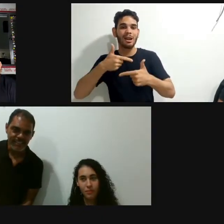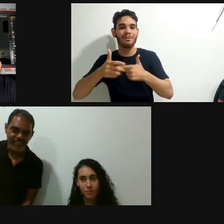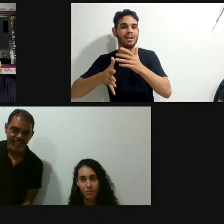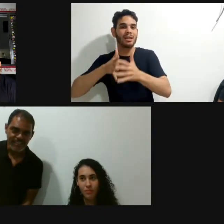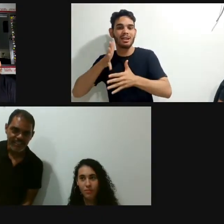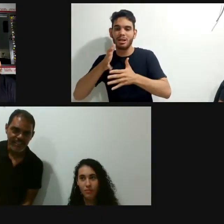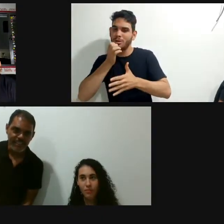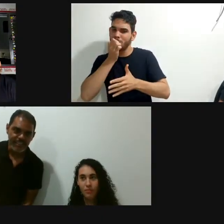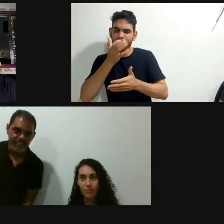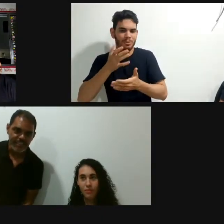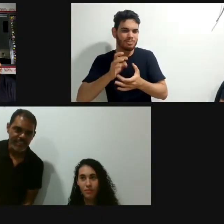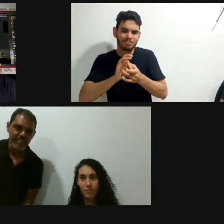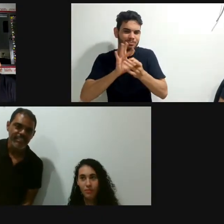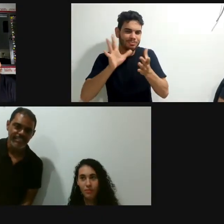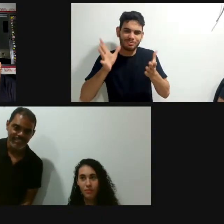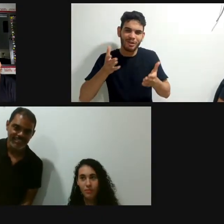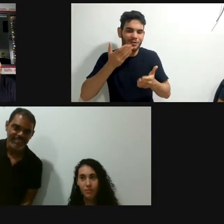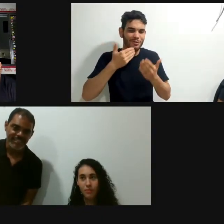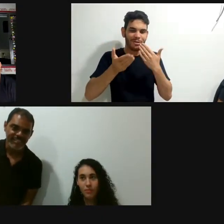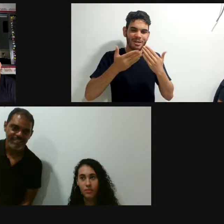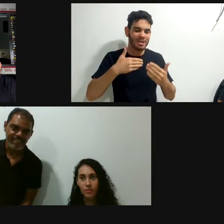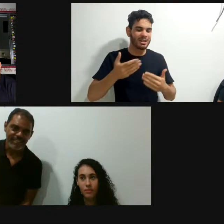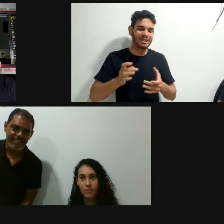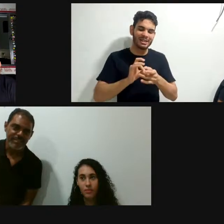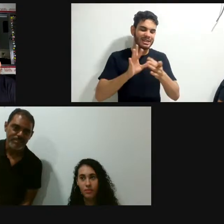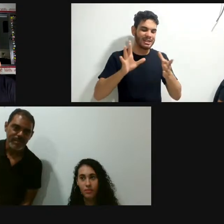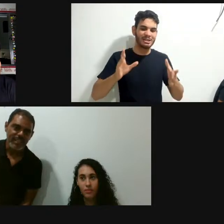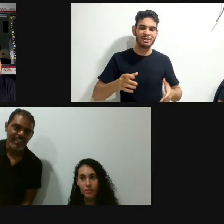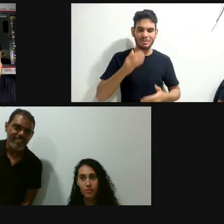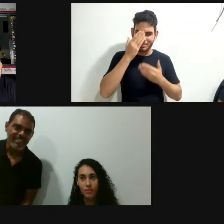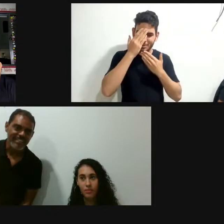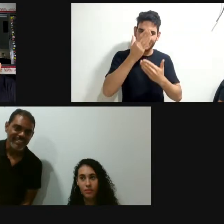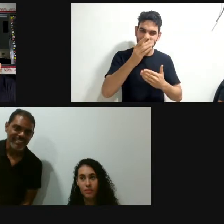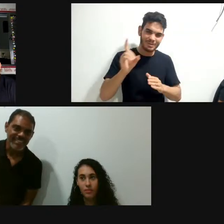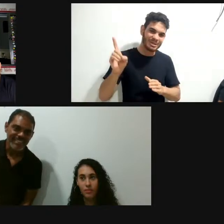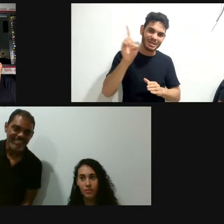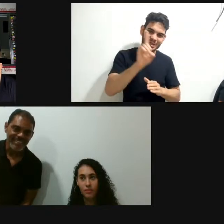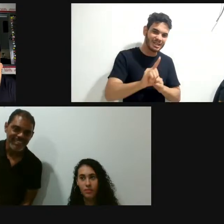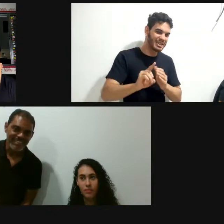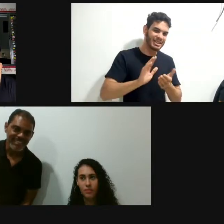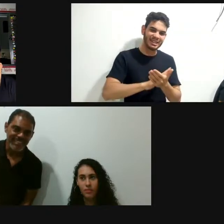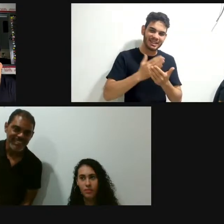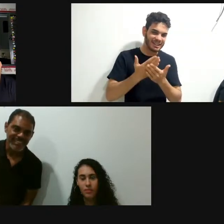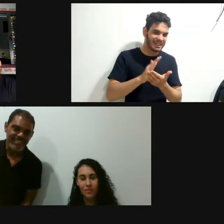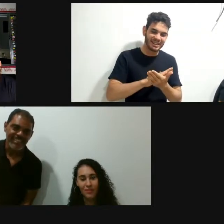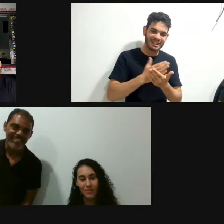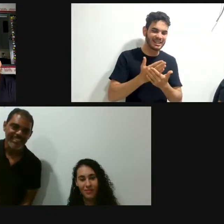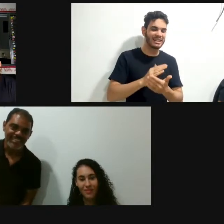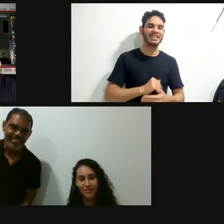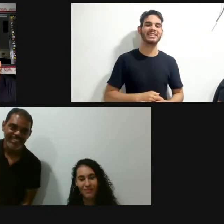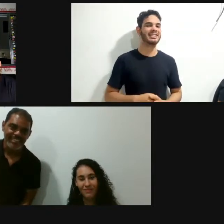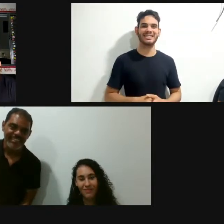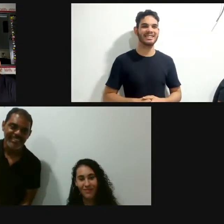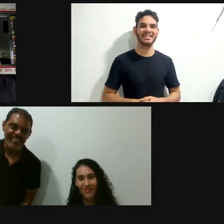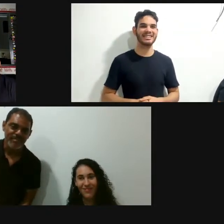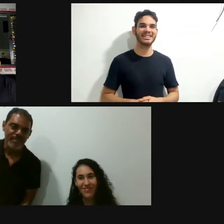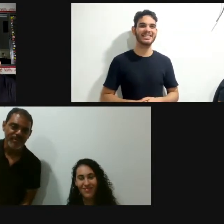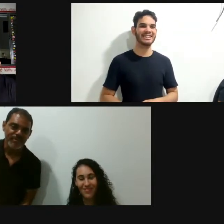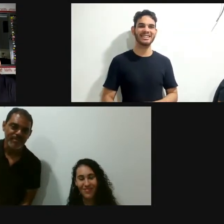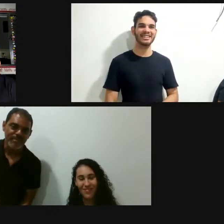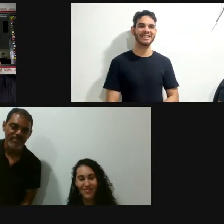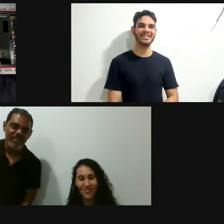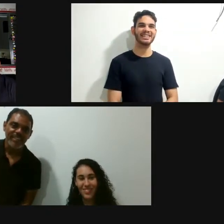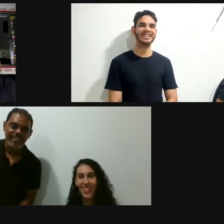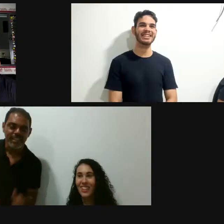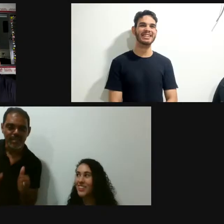aberto. Obrigado pela sua participação. Obrigado. Obrigado para a família da Bia também. Vocês estão me ouvindo? Eu tô...